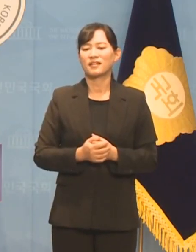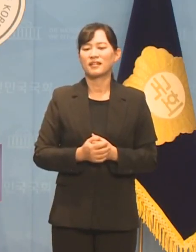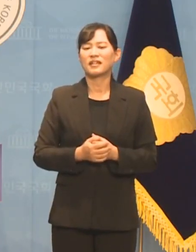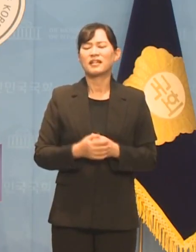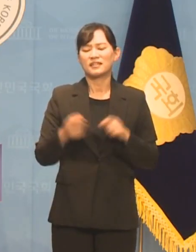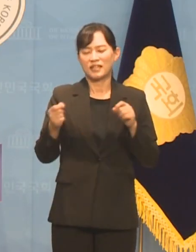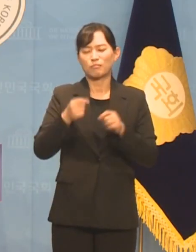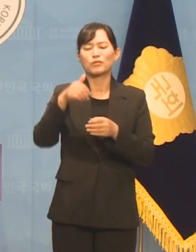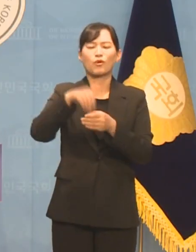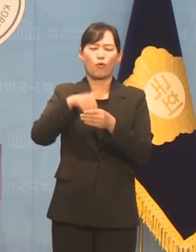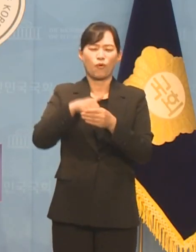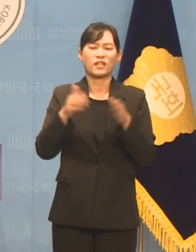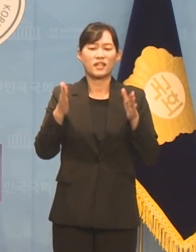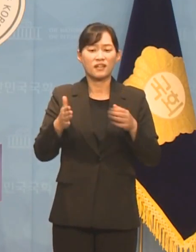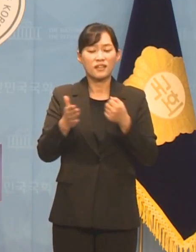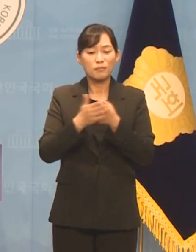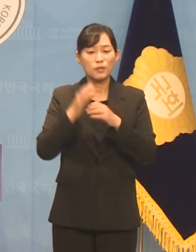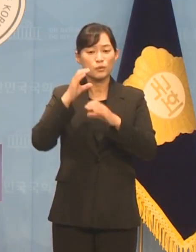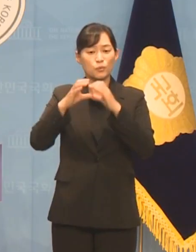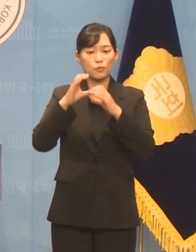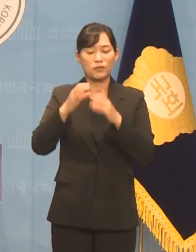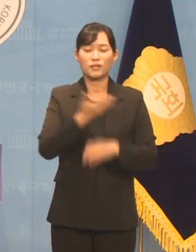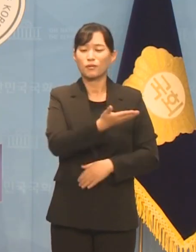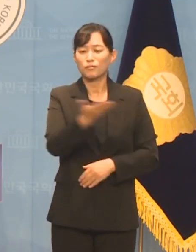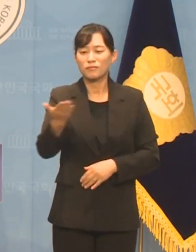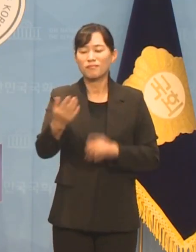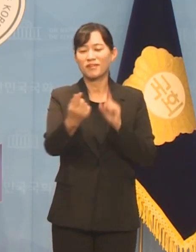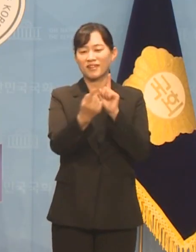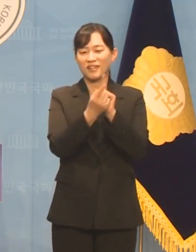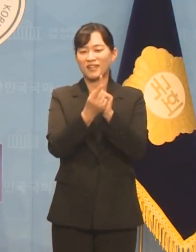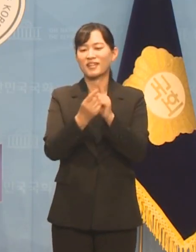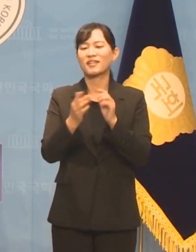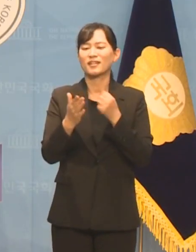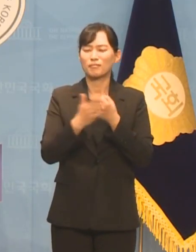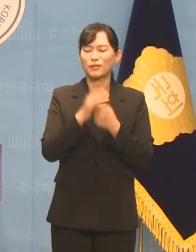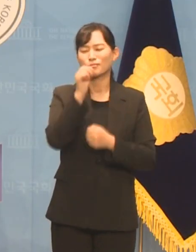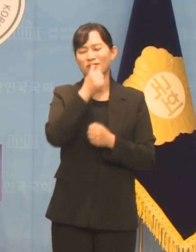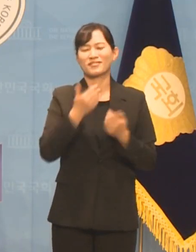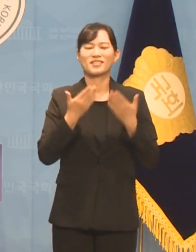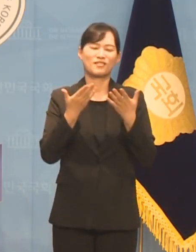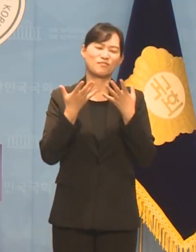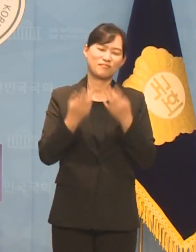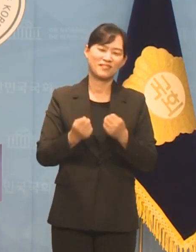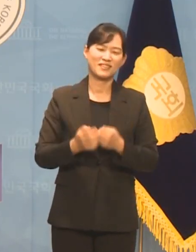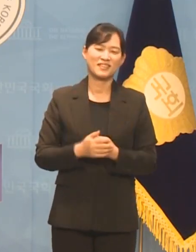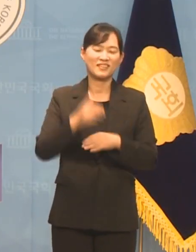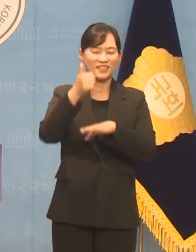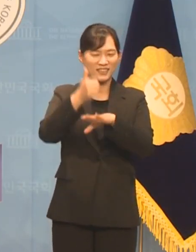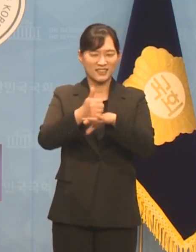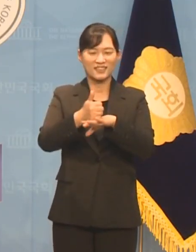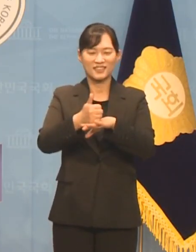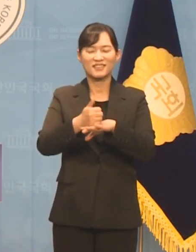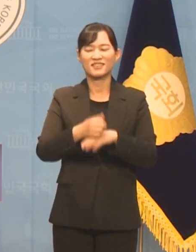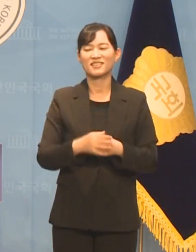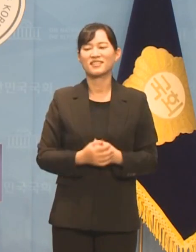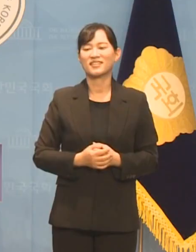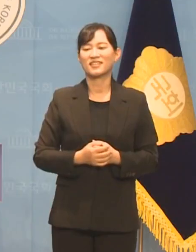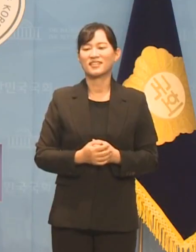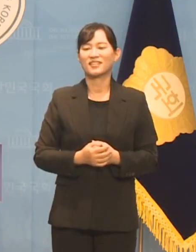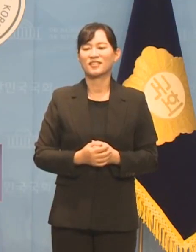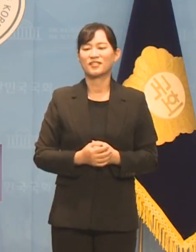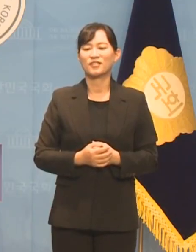기간이라 소통관에서 언론인 여러분들 보니까 소개해야 될 것이 많습니다. 마지막으로